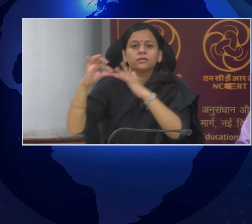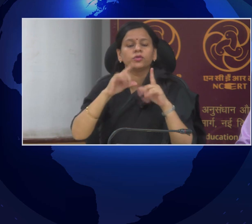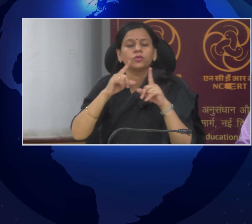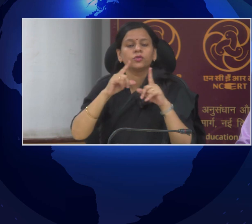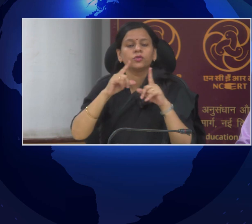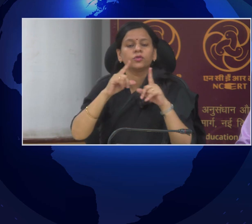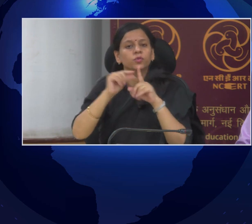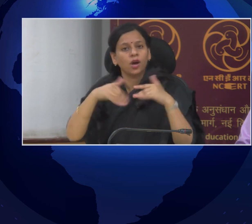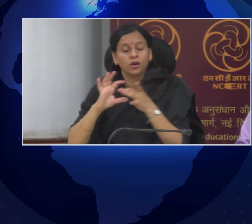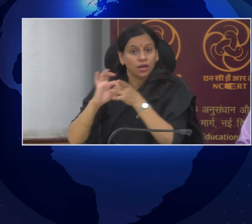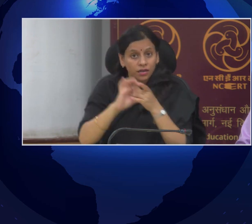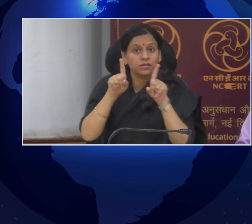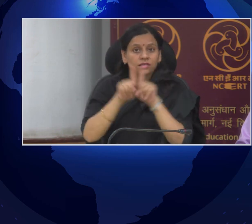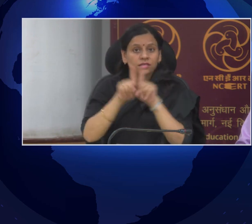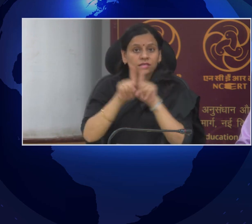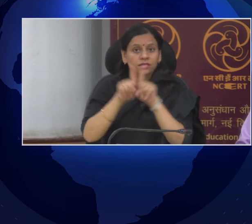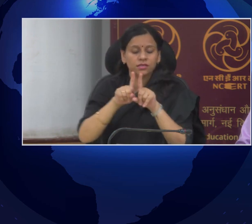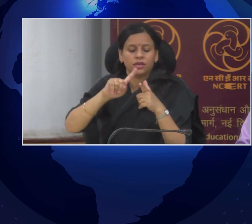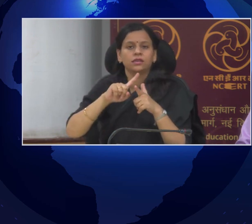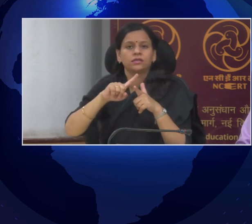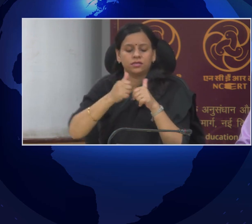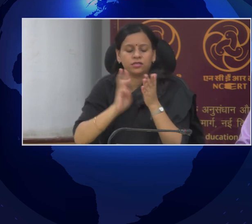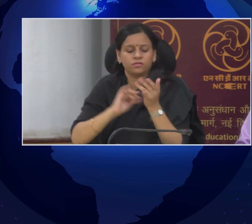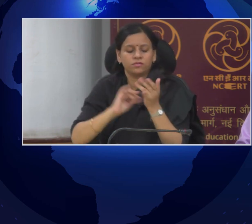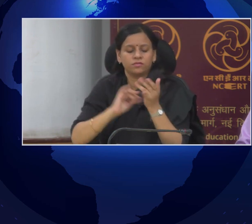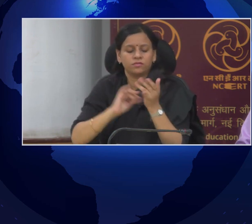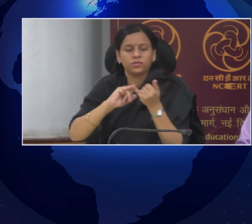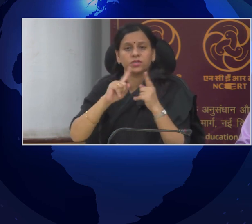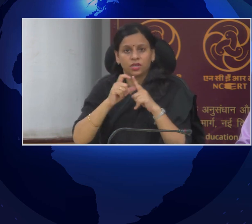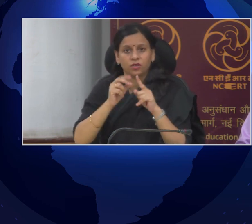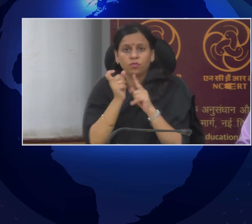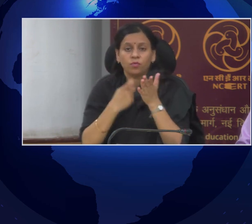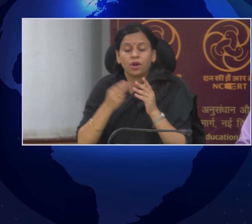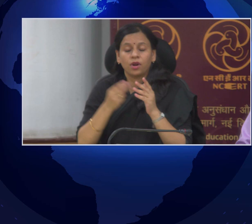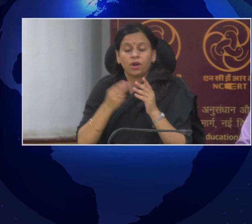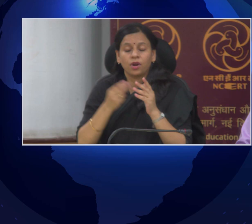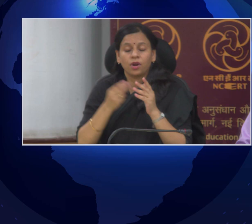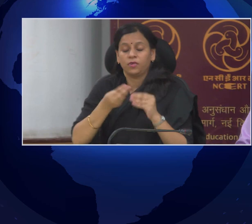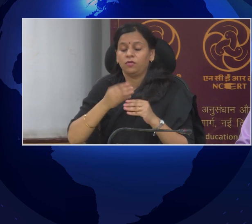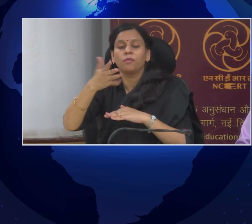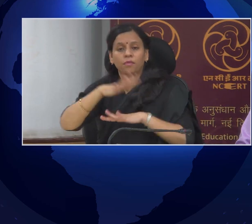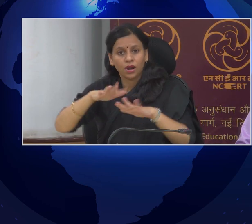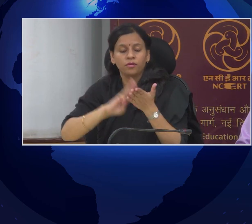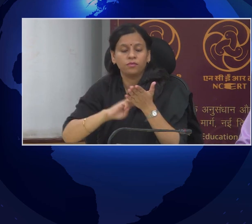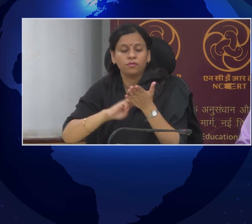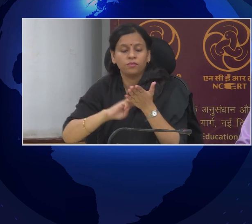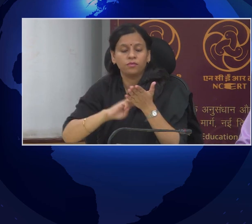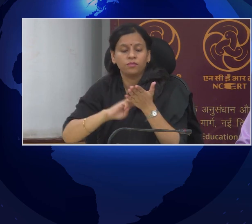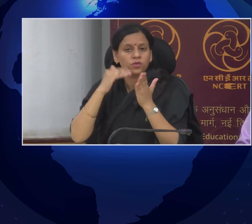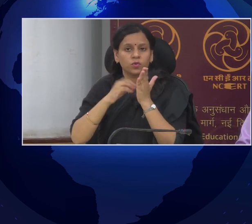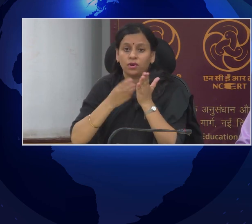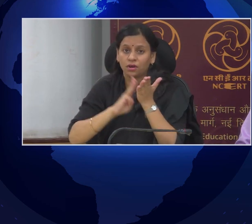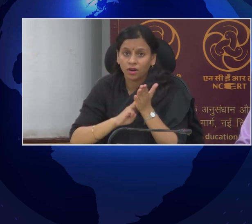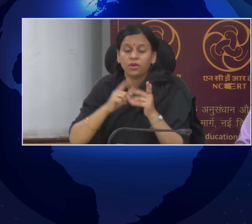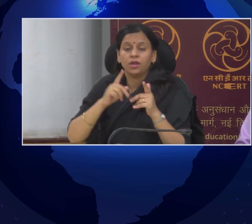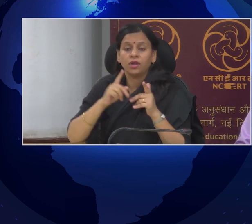सके। उसी तरह से हम लोगों ने जमशेदपुर में भी किया है, अभी अगले महीने हम एक मिजोरम में करने जा रहे हैं और हम जम्मू एंड